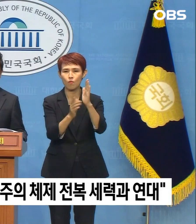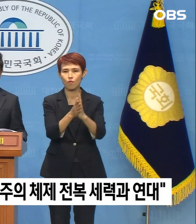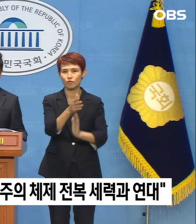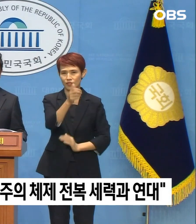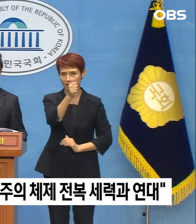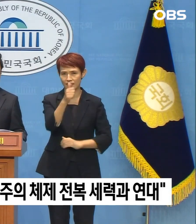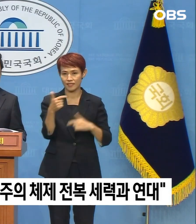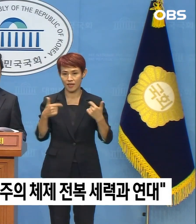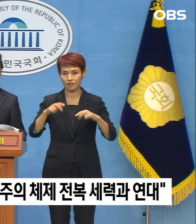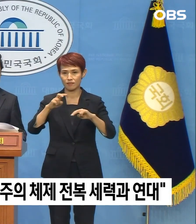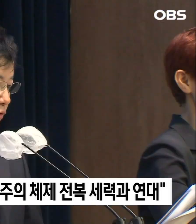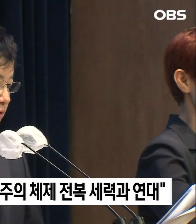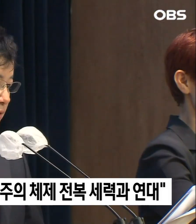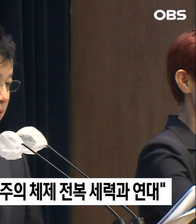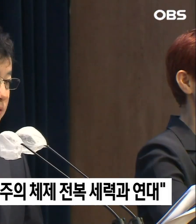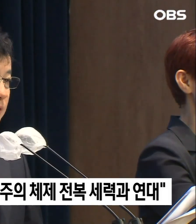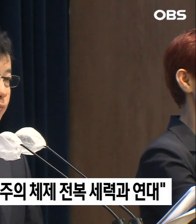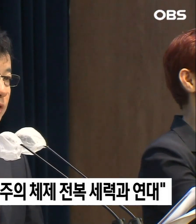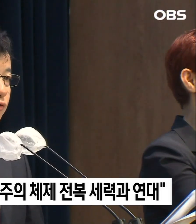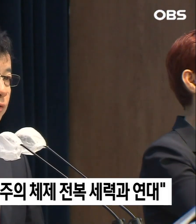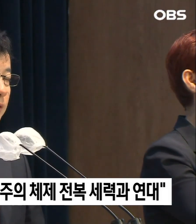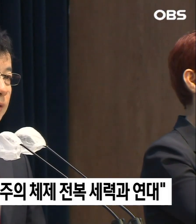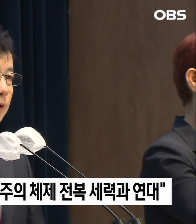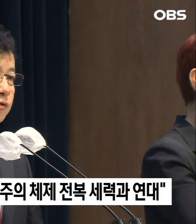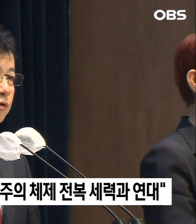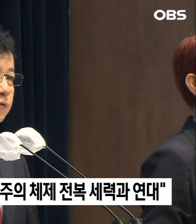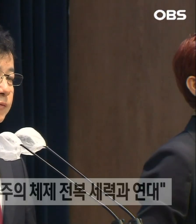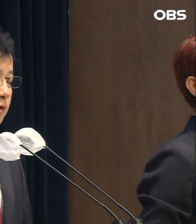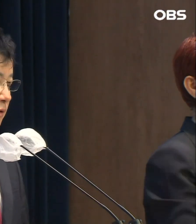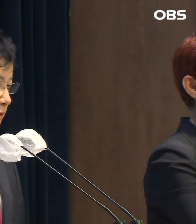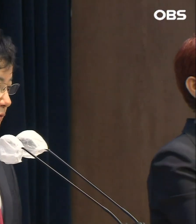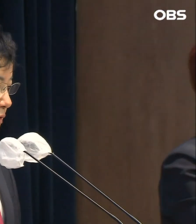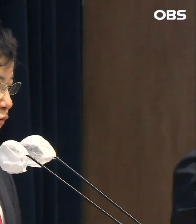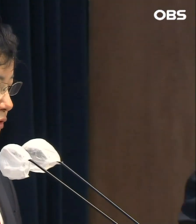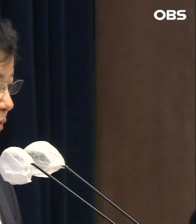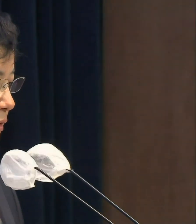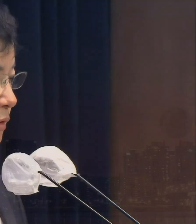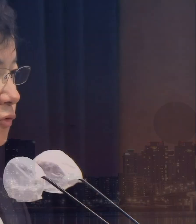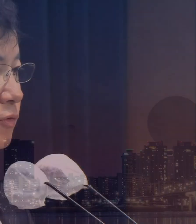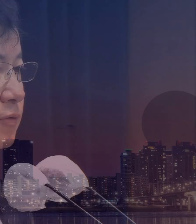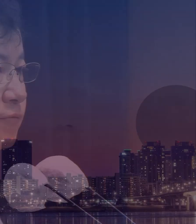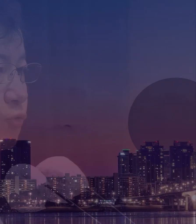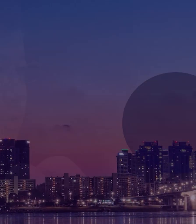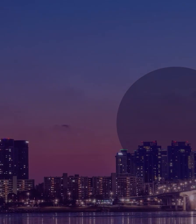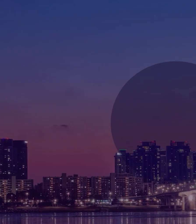가리지 않는 민주당은 자신의 정체성을 어떻게 설명할 것인가라고 비판했습니다.